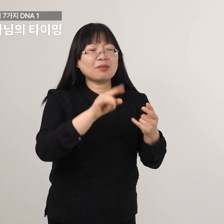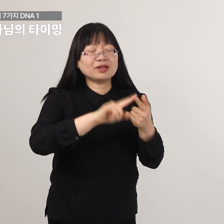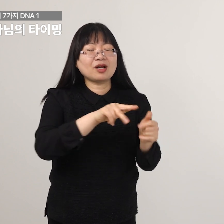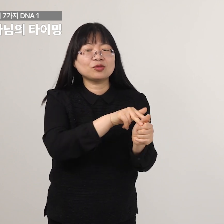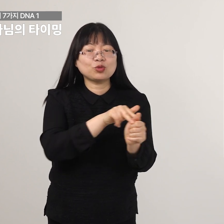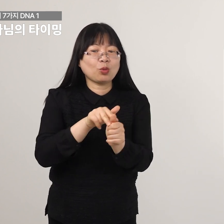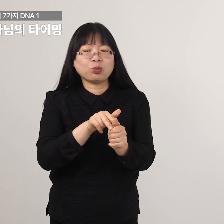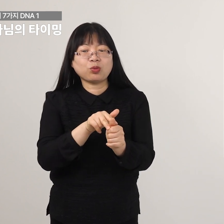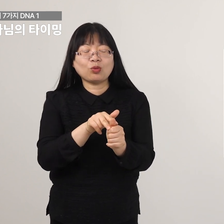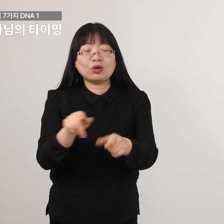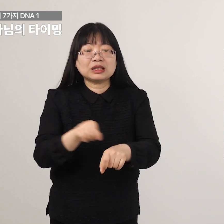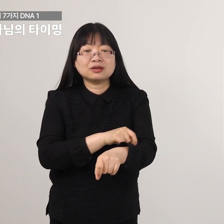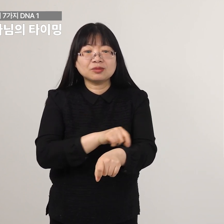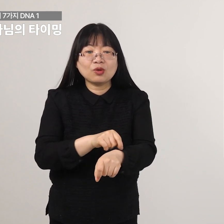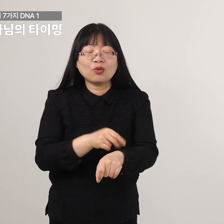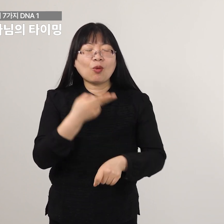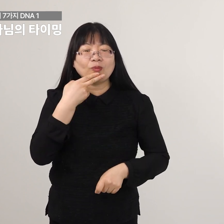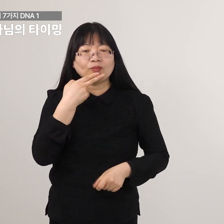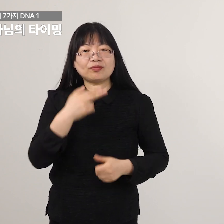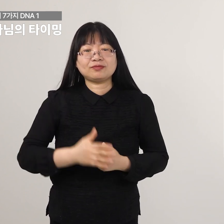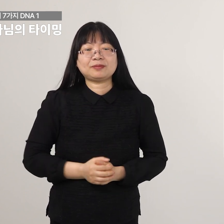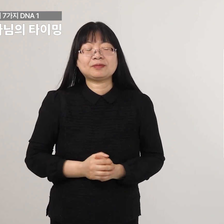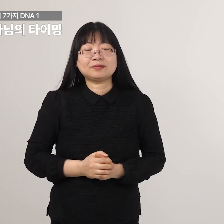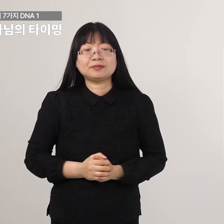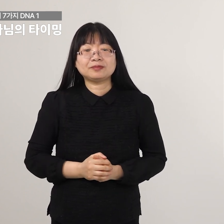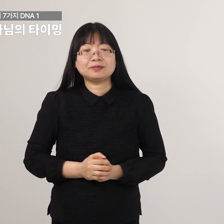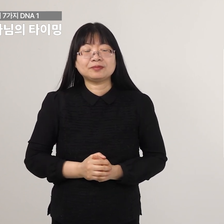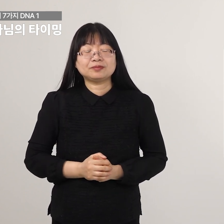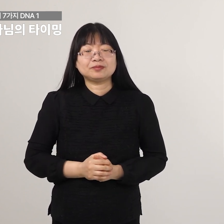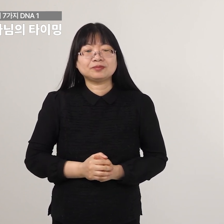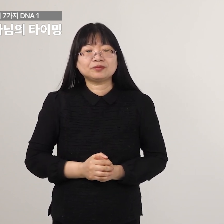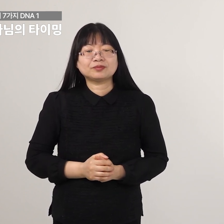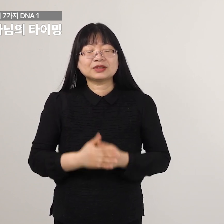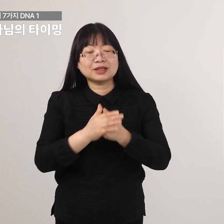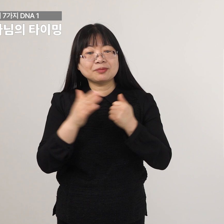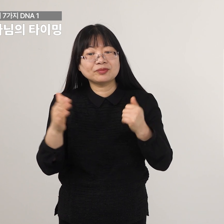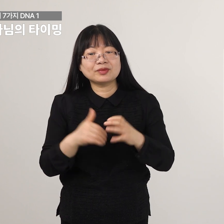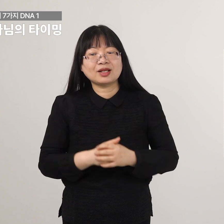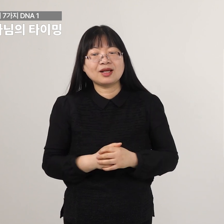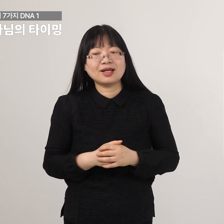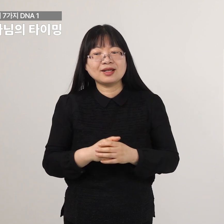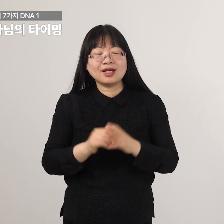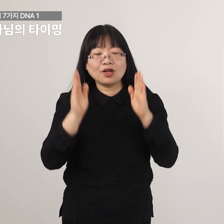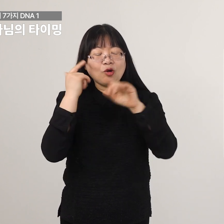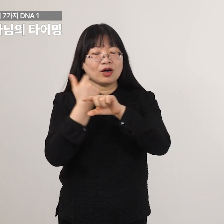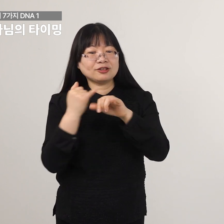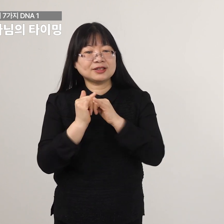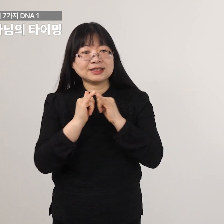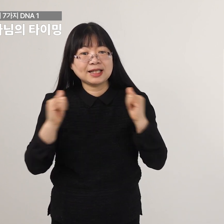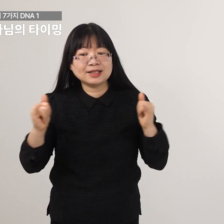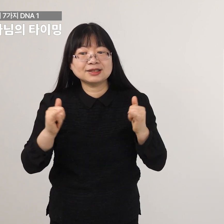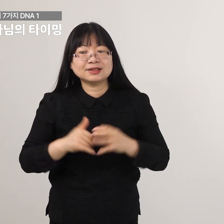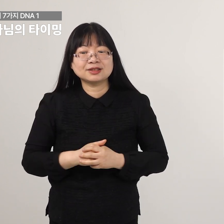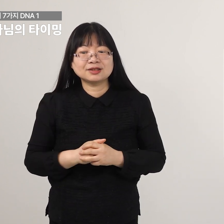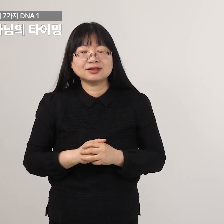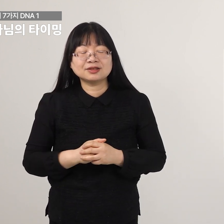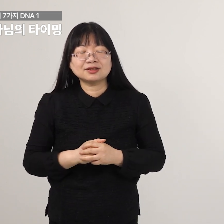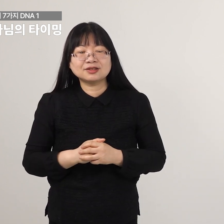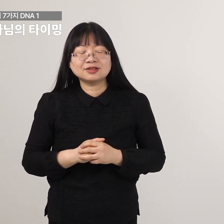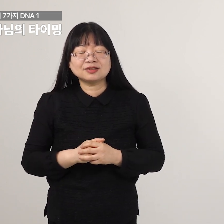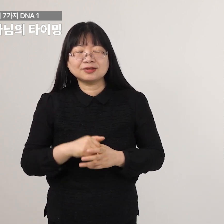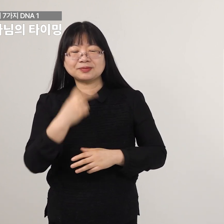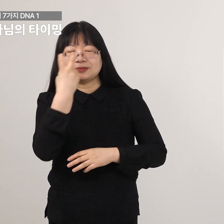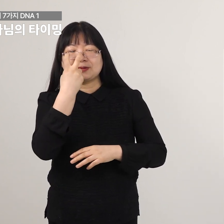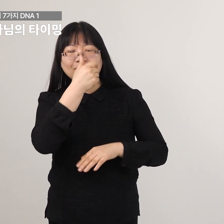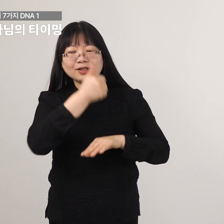그렇게 소개가 따로 나와 있질 않습니다. 그래서 이제 학자들이 연구한 추정의